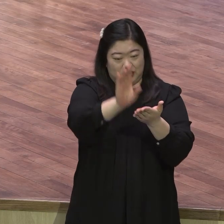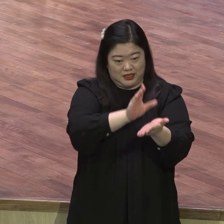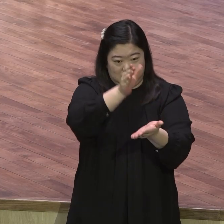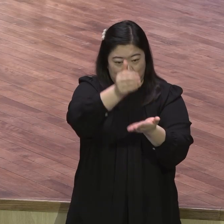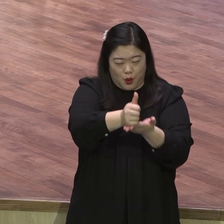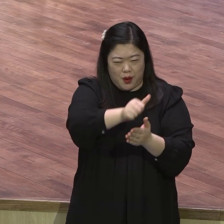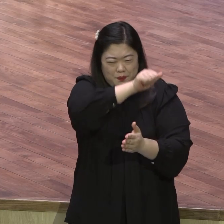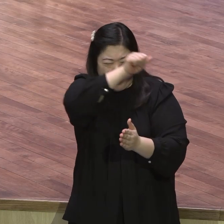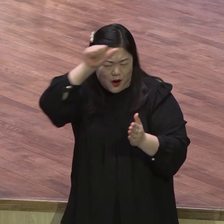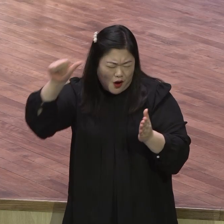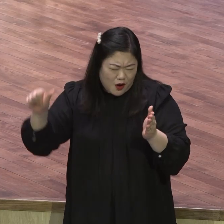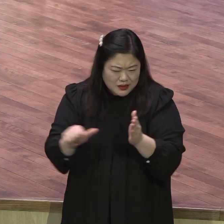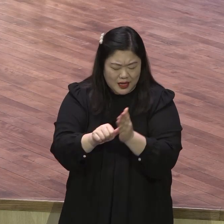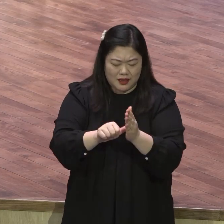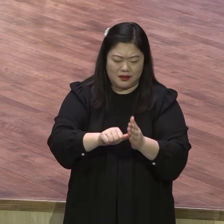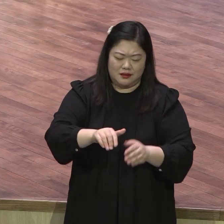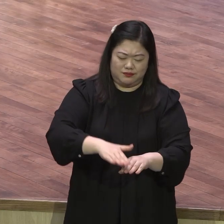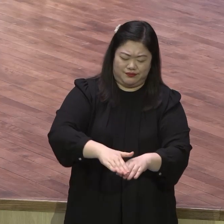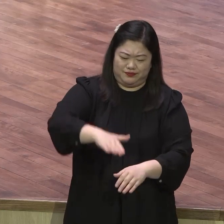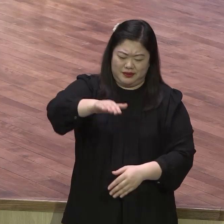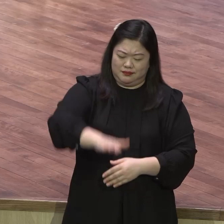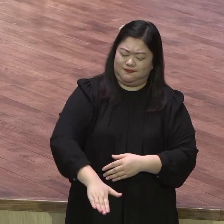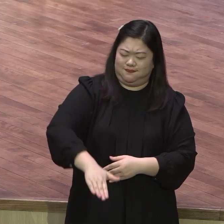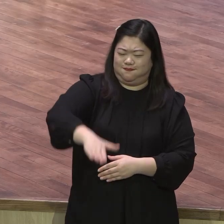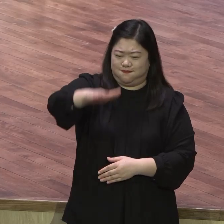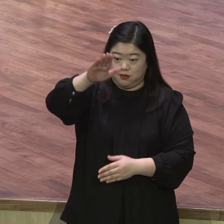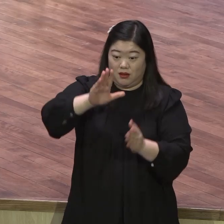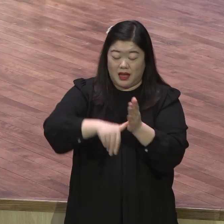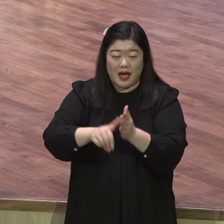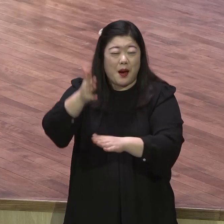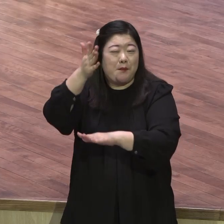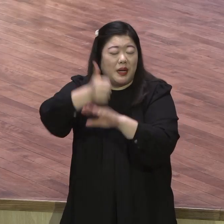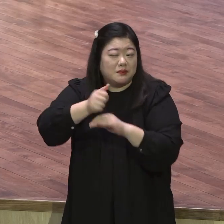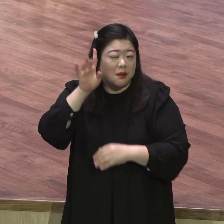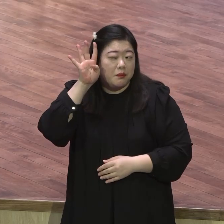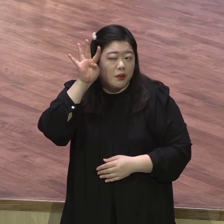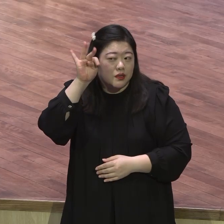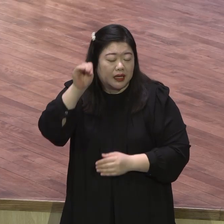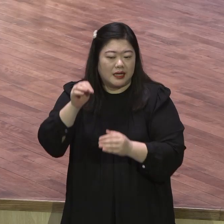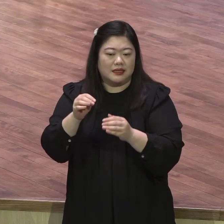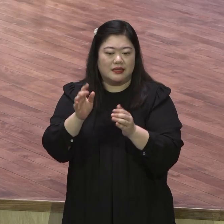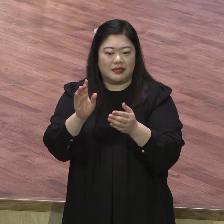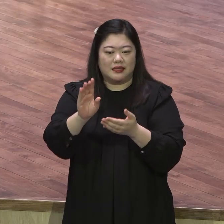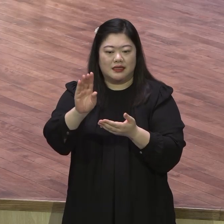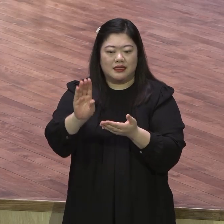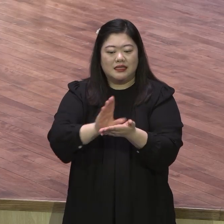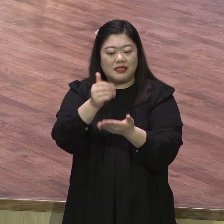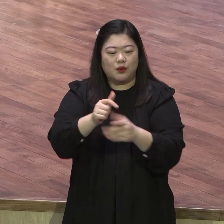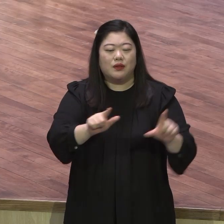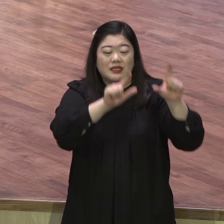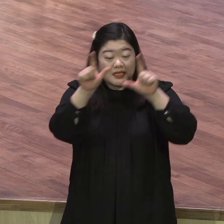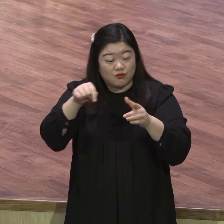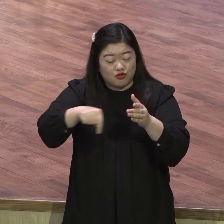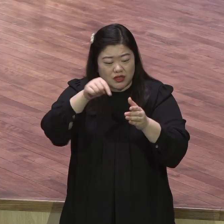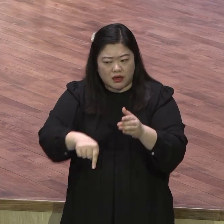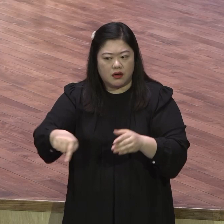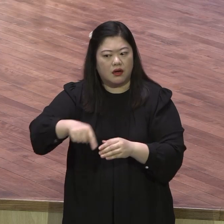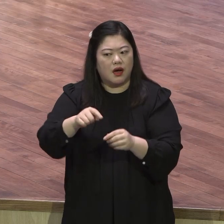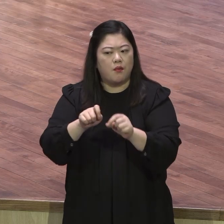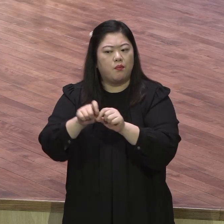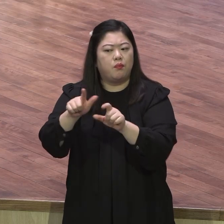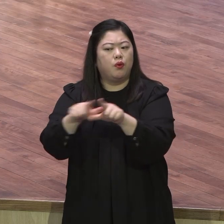마지막 며칠에 대해서 사람들이 지나치게 어리석은 믿음을 가지고 있다고 생각 했어요.